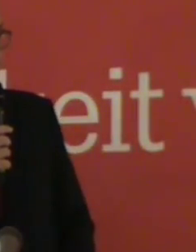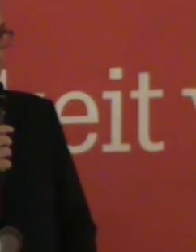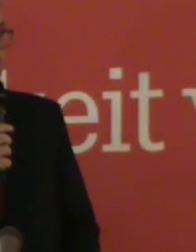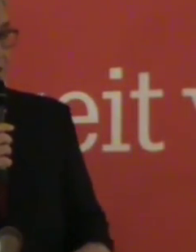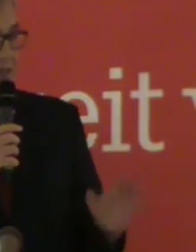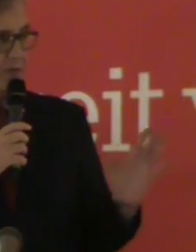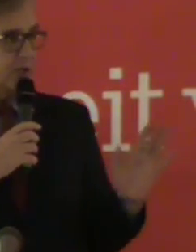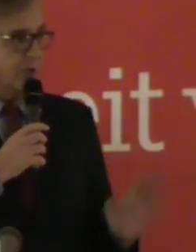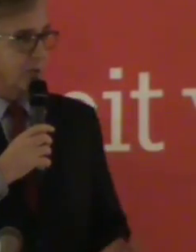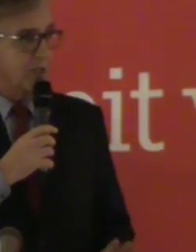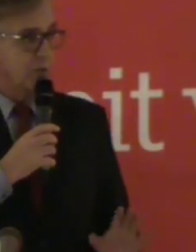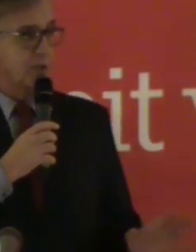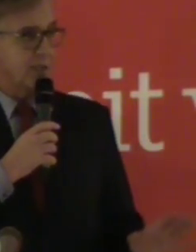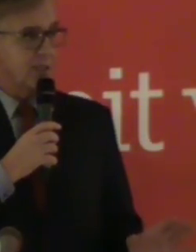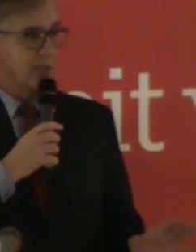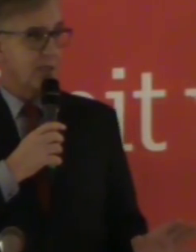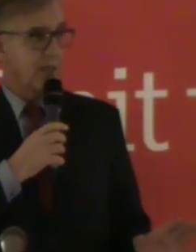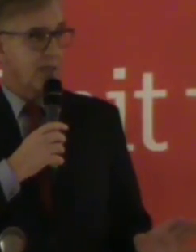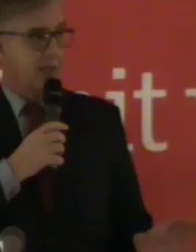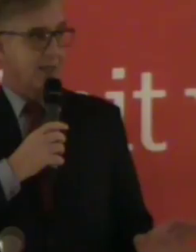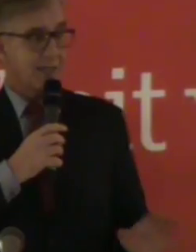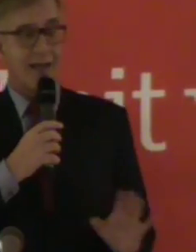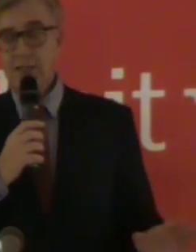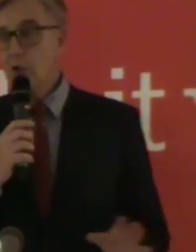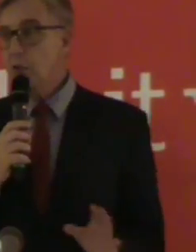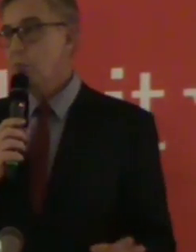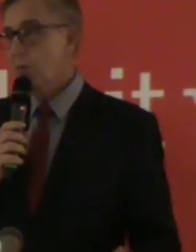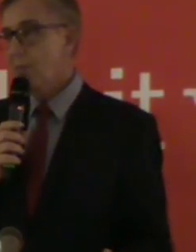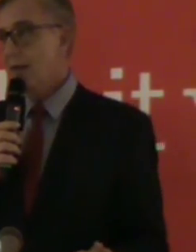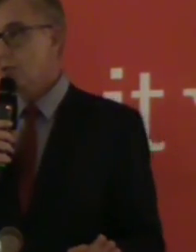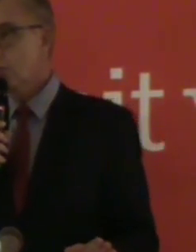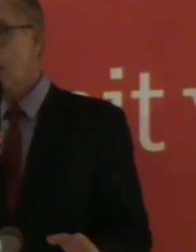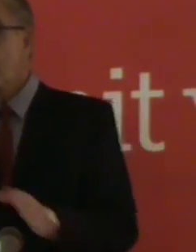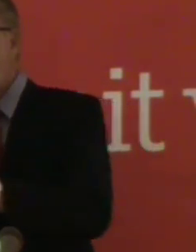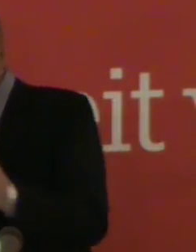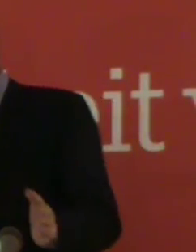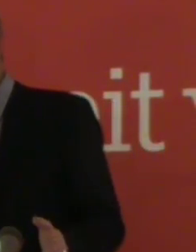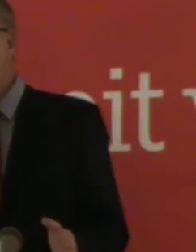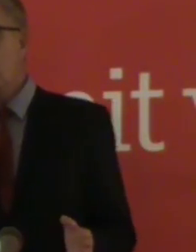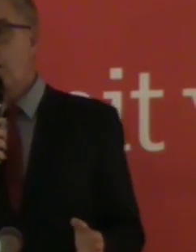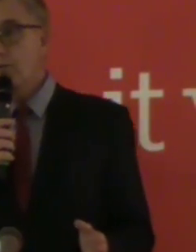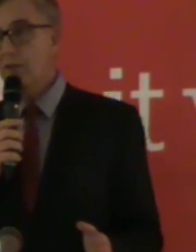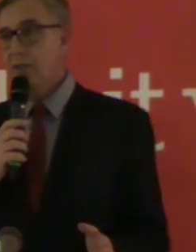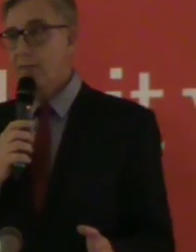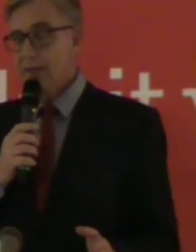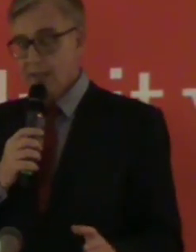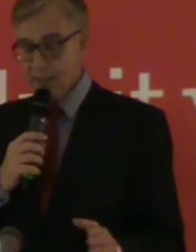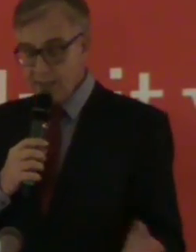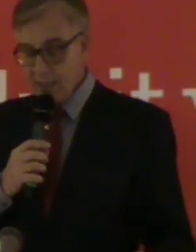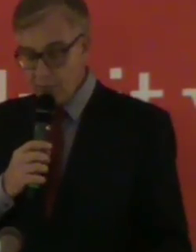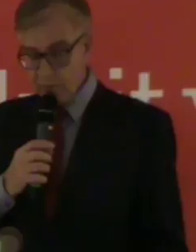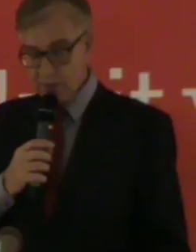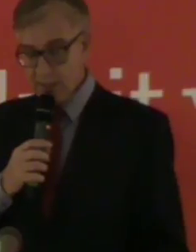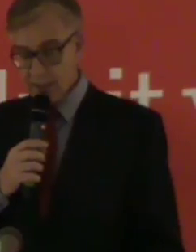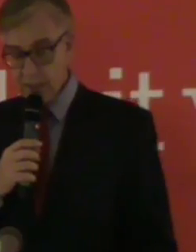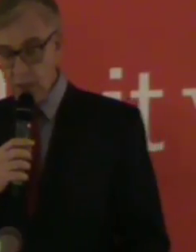Sicht zumindest partiell faschistoide Züge trägt. Das alles ist höchst problematisch, der eine Mauer nach Mexiko bauen will, der